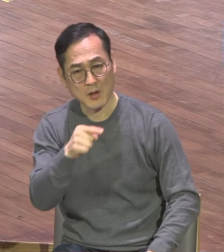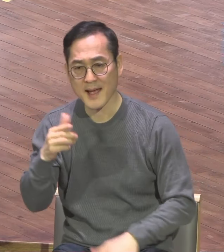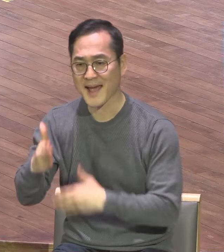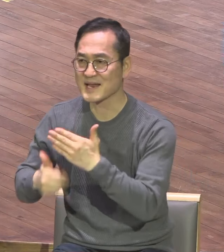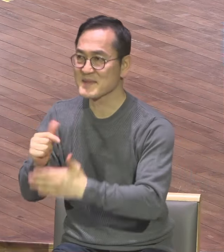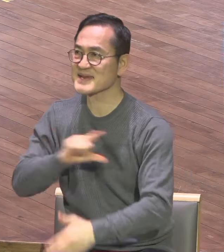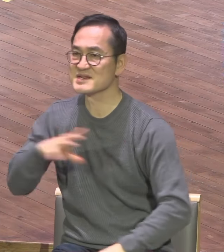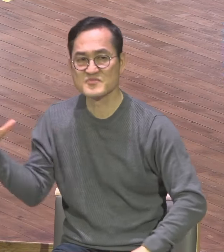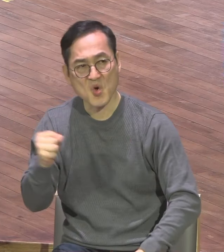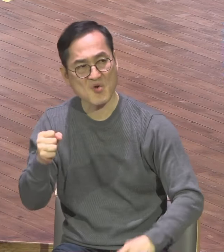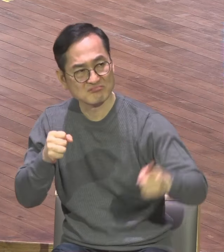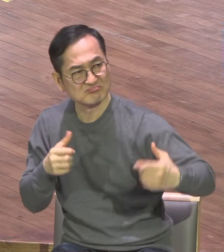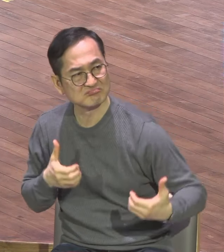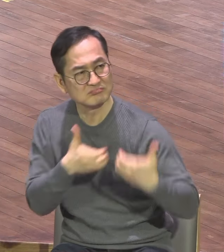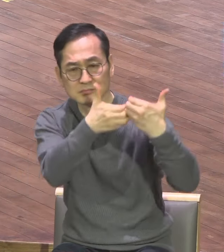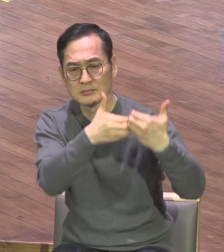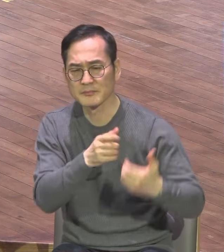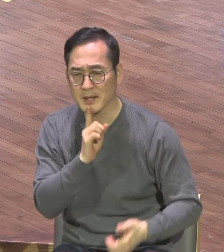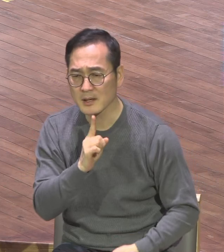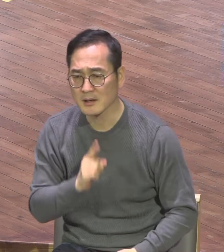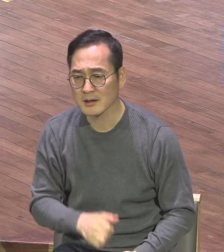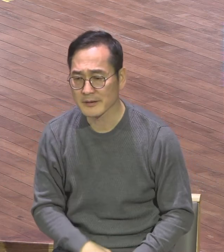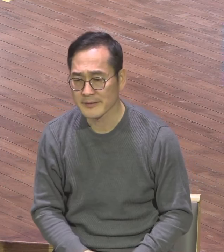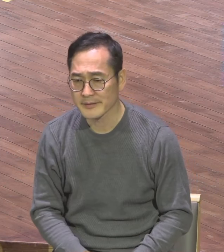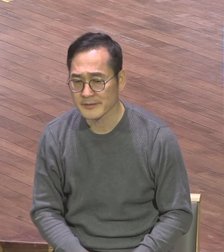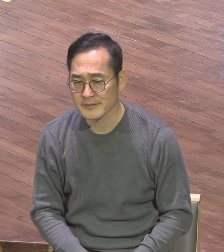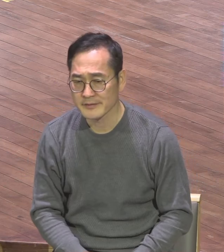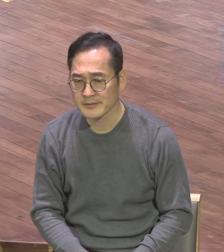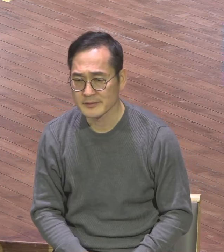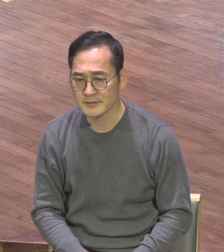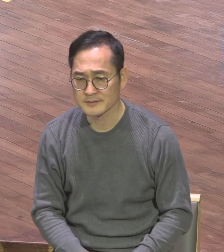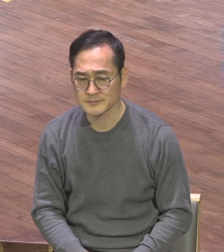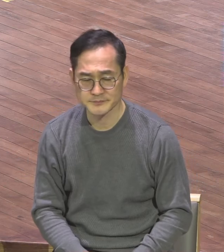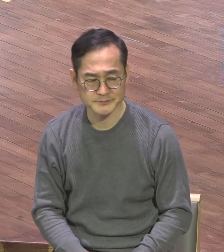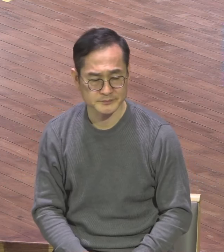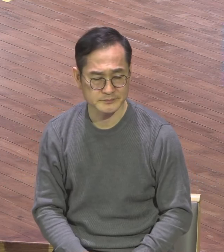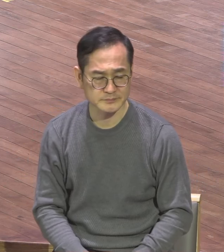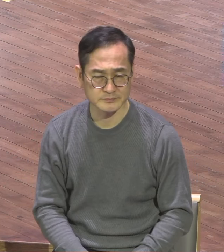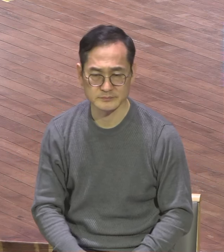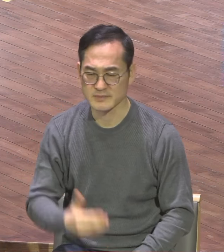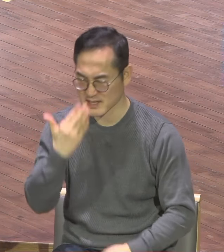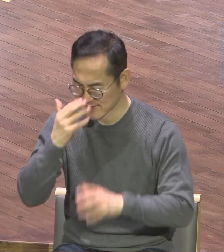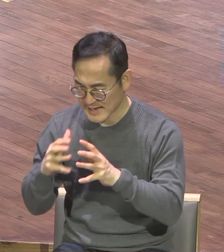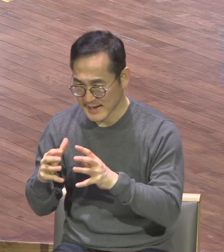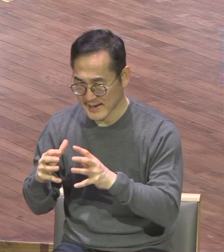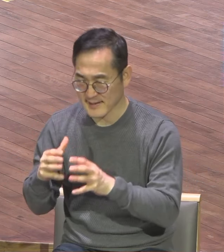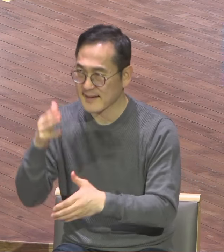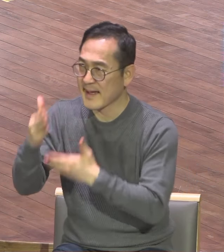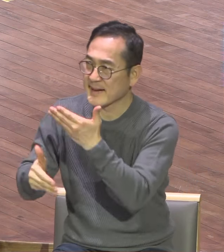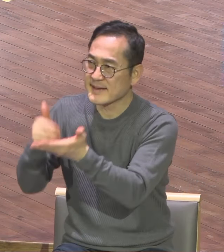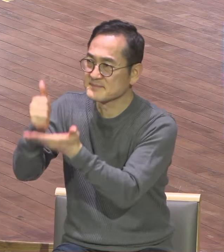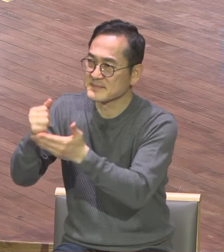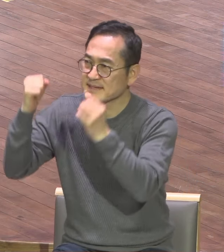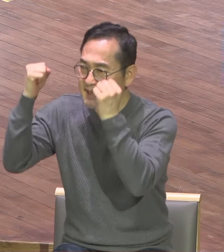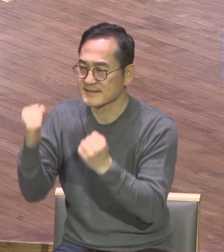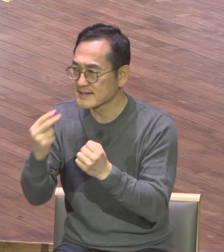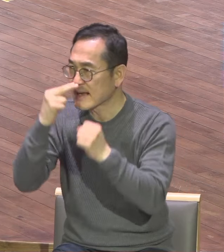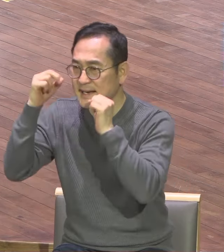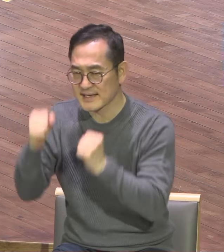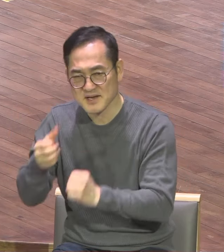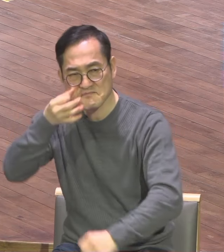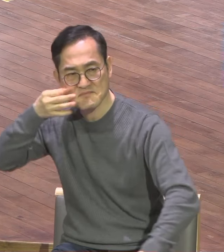이름으로, 여호와 이름으로 나가세요. 그래서 전 세계에 이스라엘에 하나님이 계신 것을